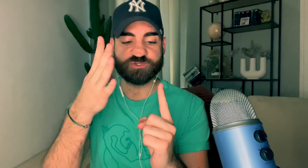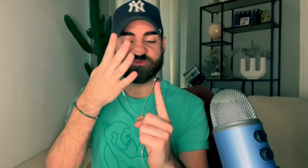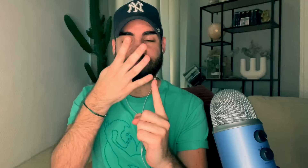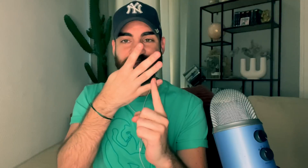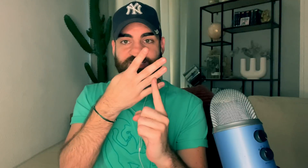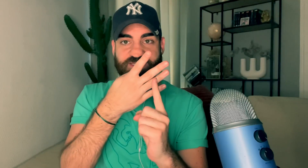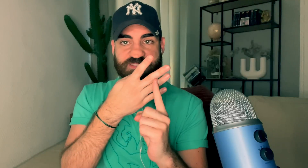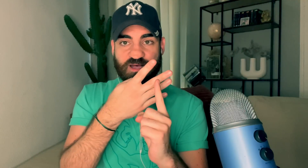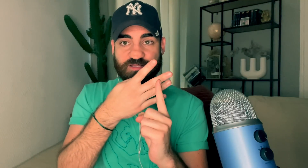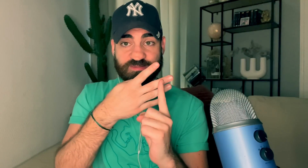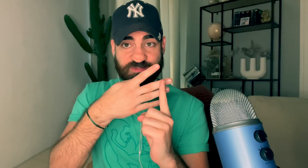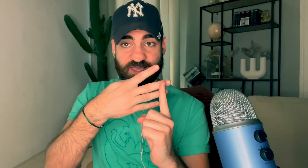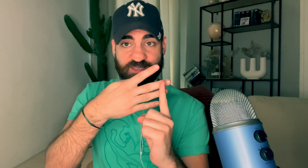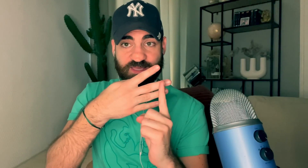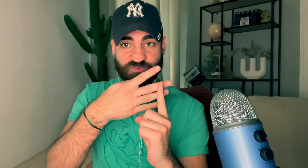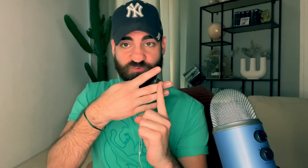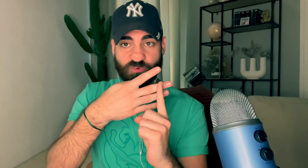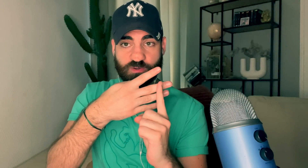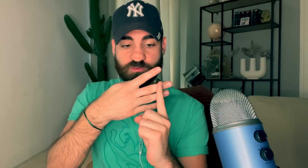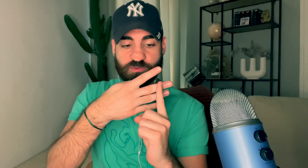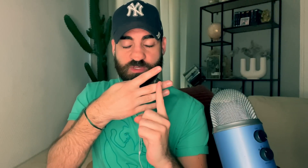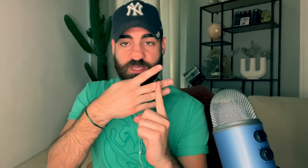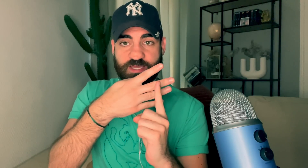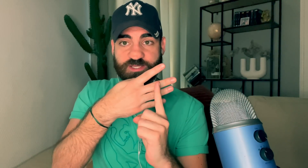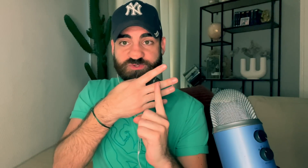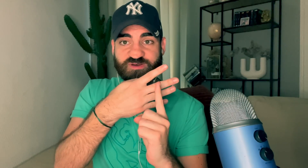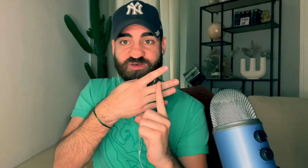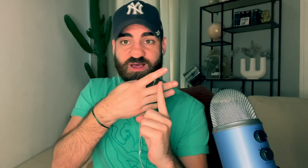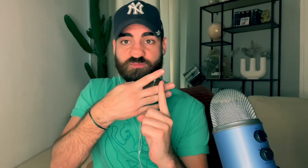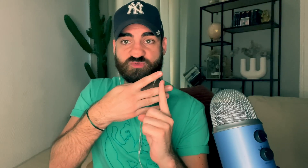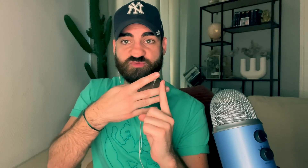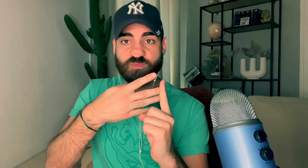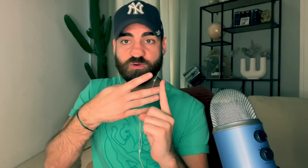vas placer ça derrière ton doigt. Et tu vas faire un mouvement